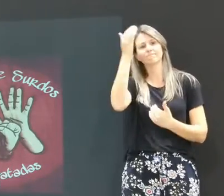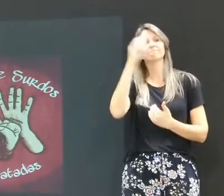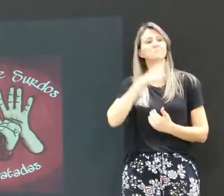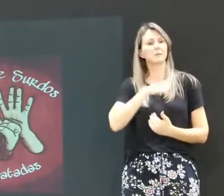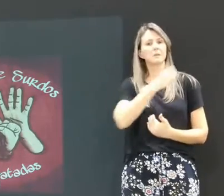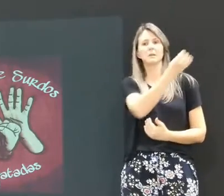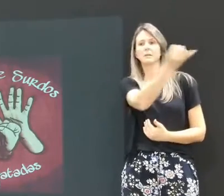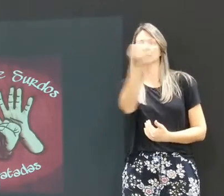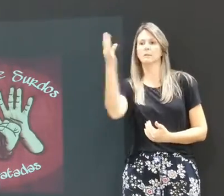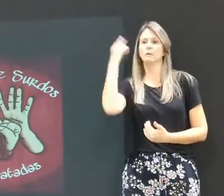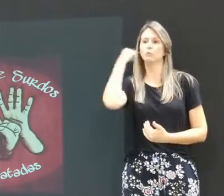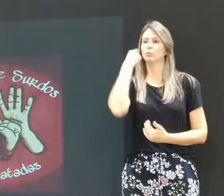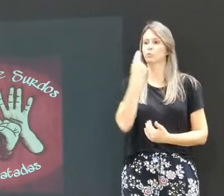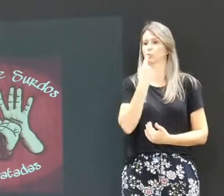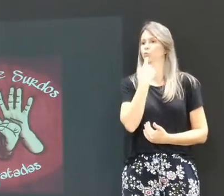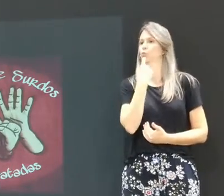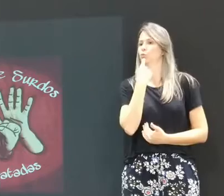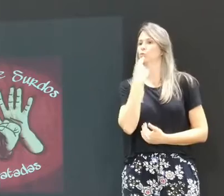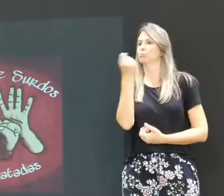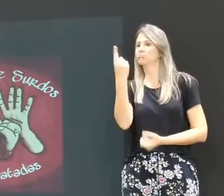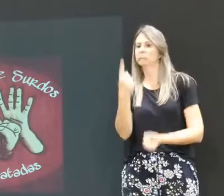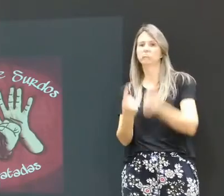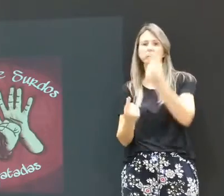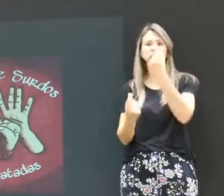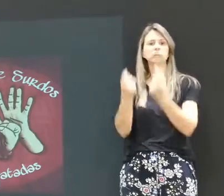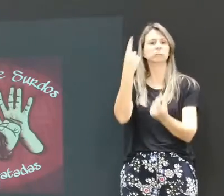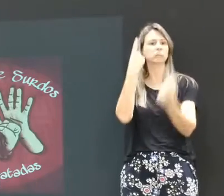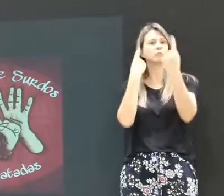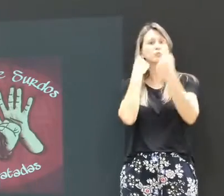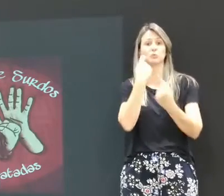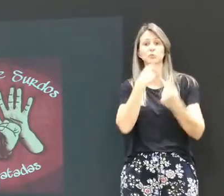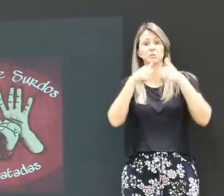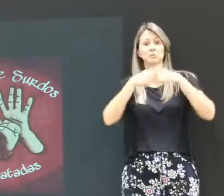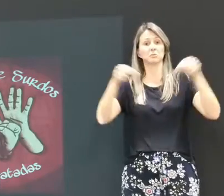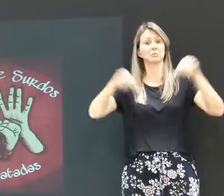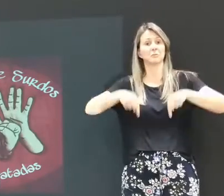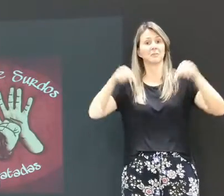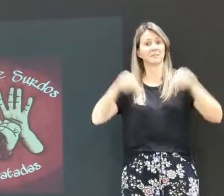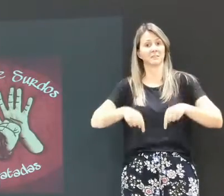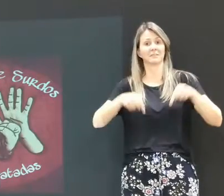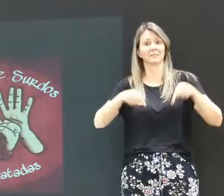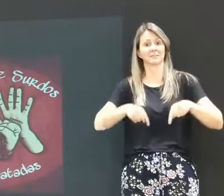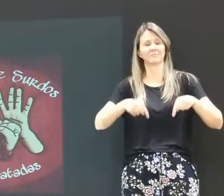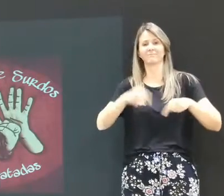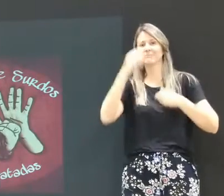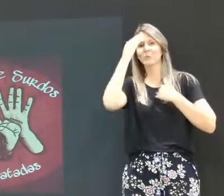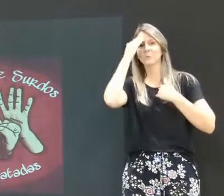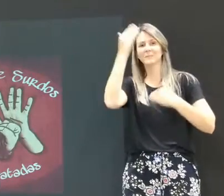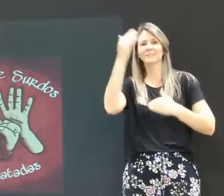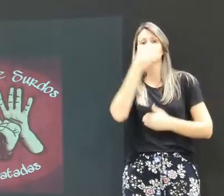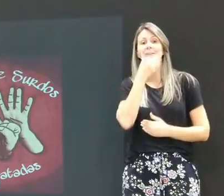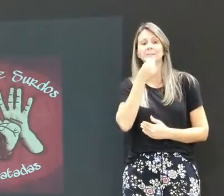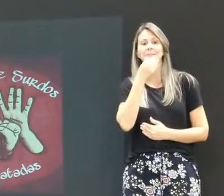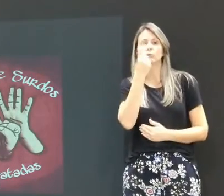Nilde, a G e a Luciana. Também alguns surdos, né? Muito bom, estamos aqui juntos. Agradecemos